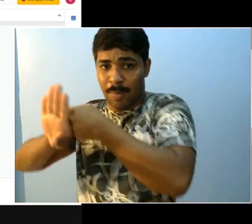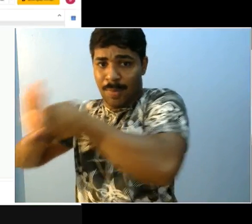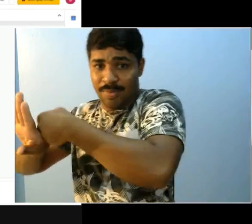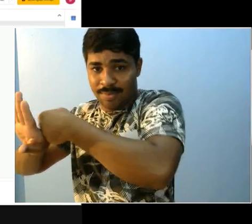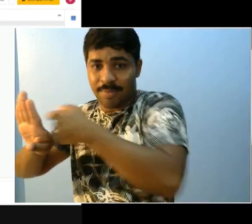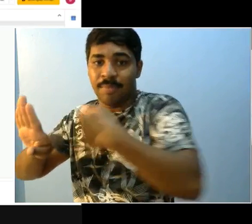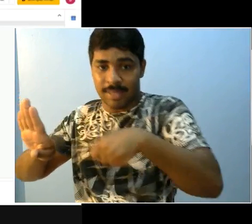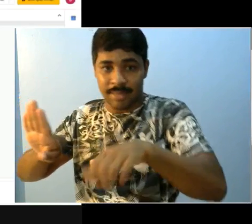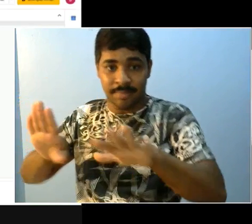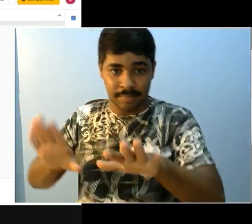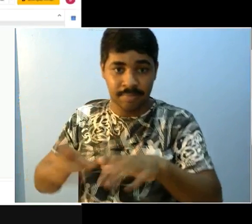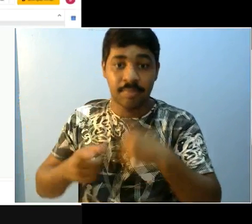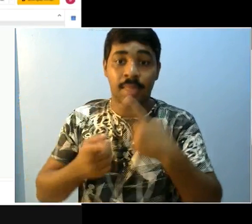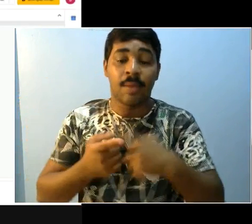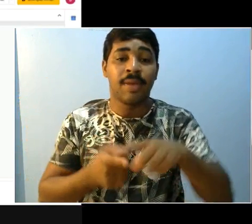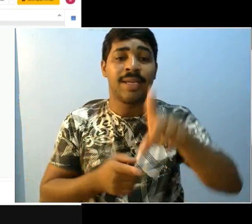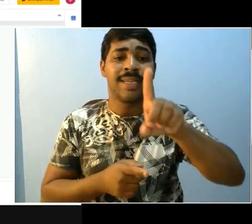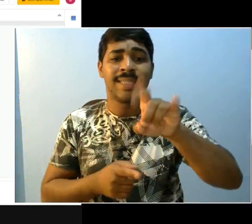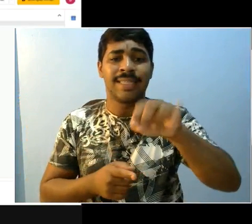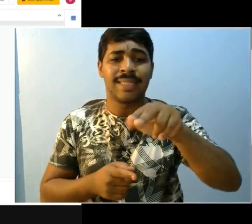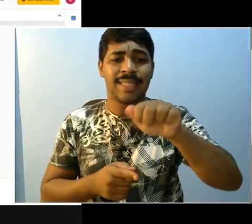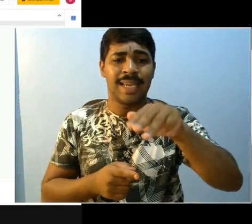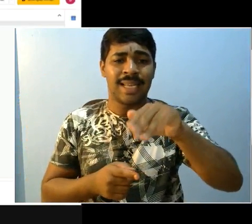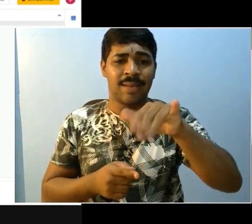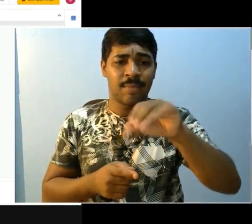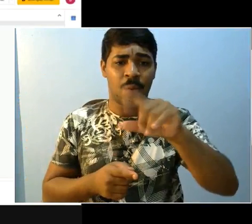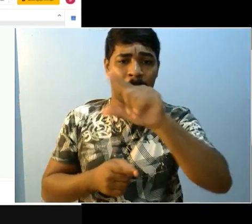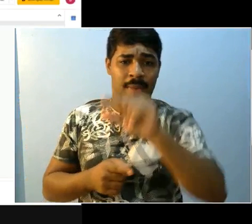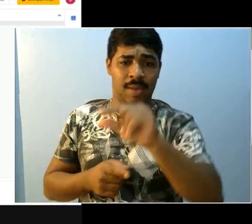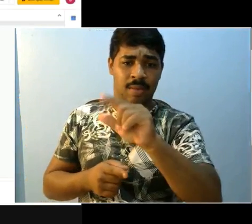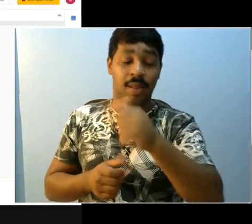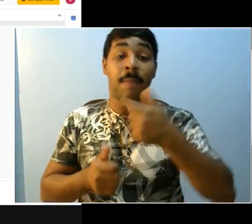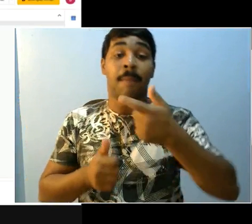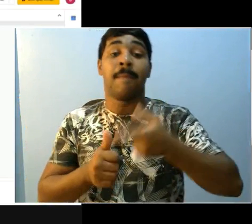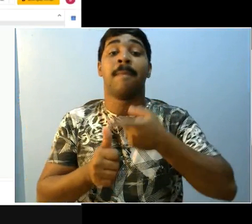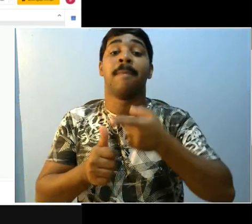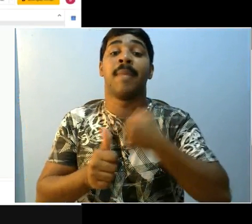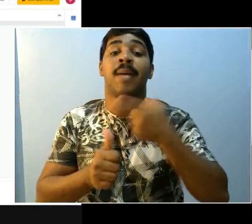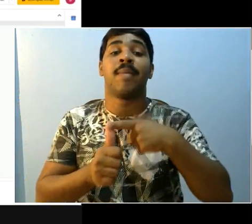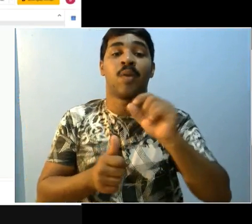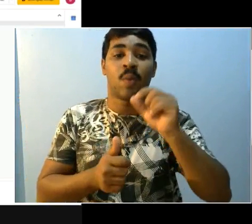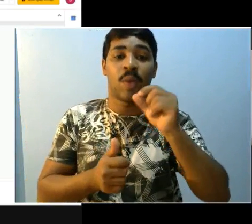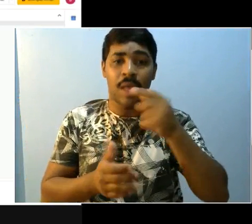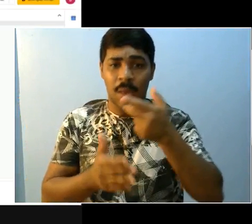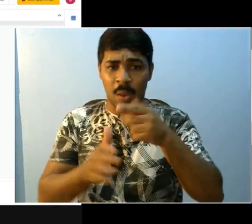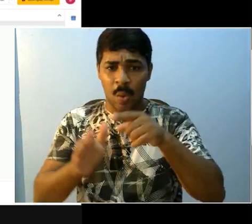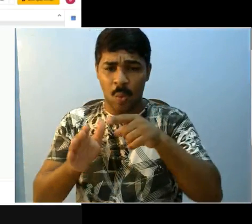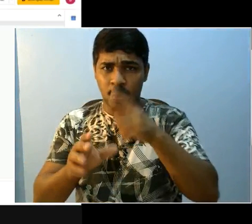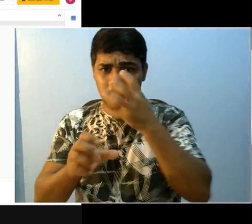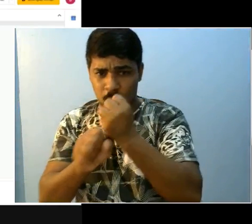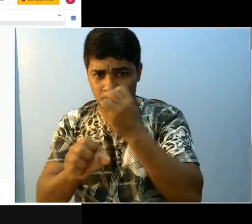Como o dinâmico costuma ser menor, então o que que acontece? Eu acho o máximo e vejo o quê?